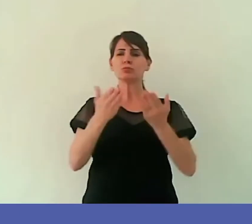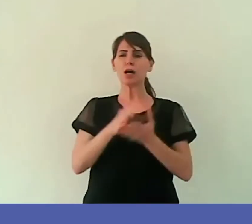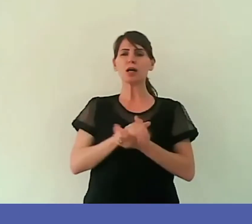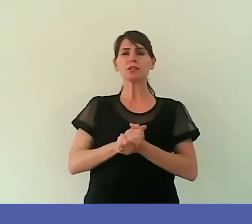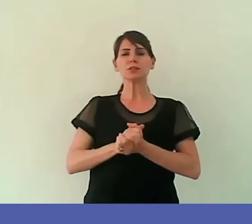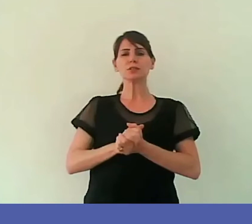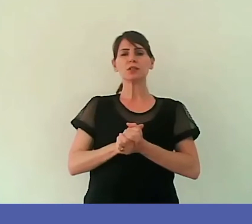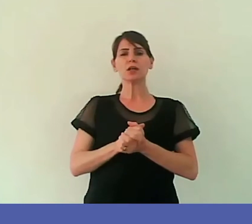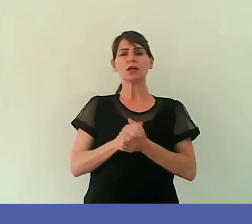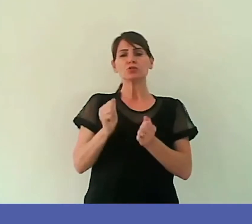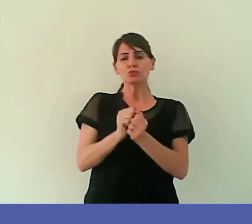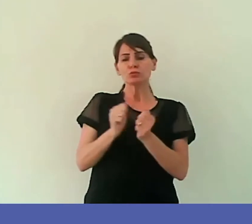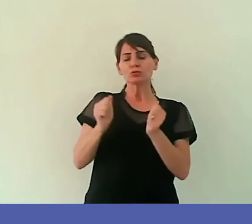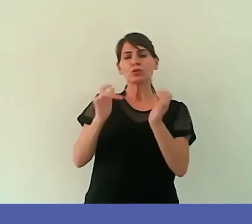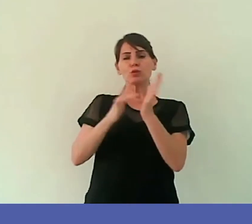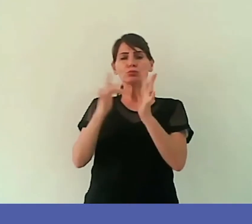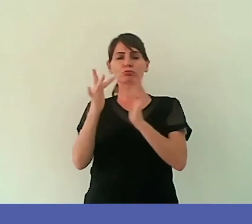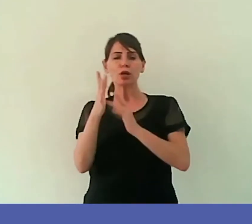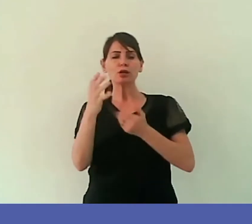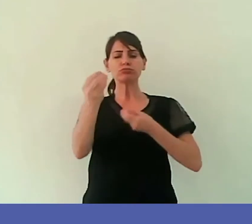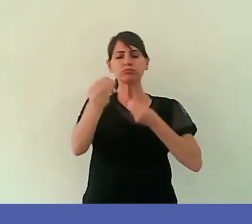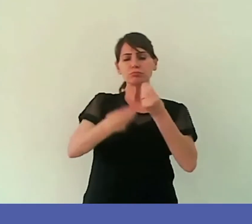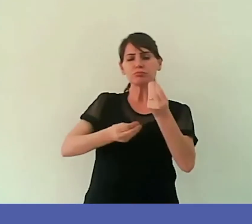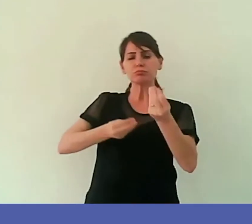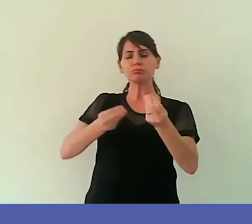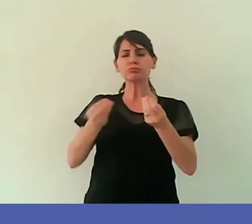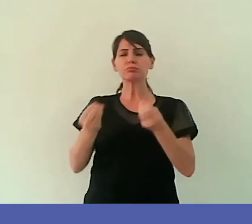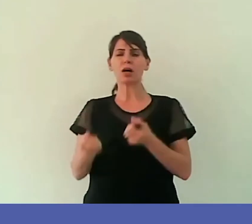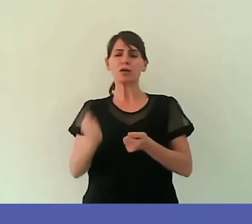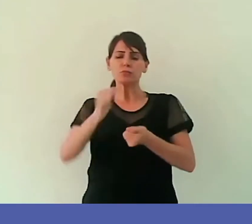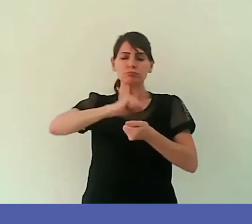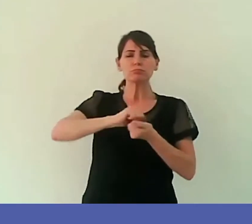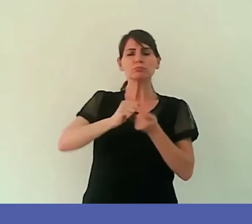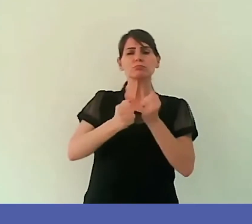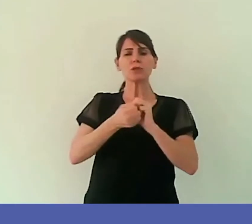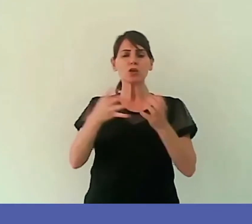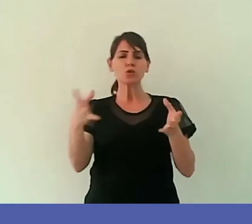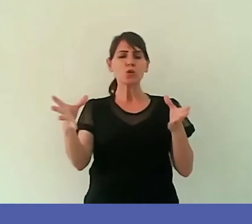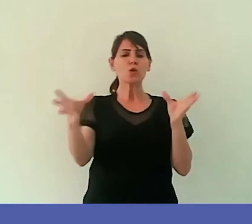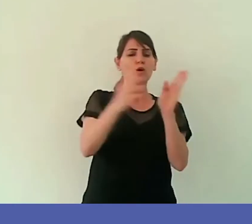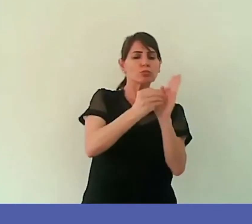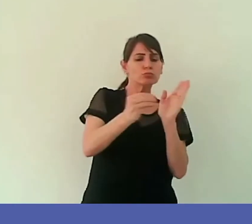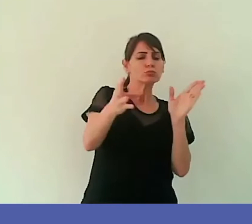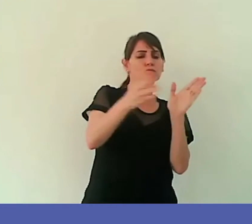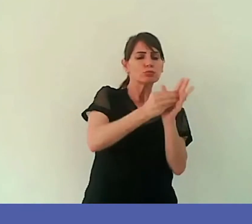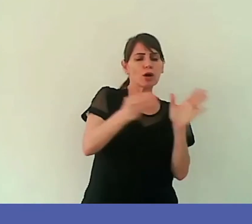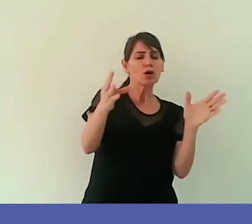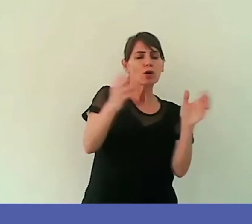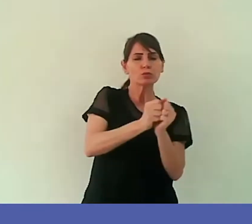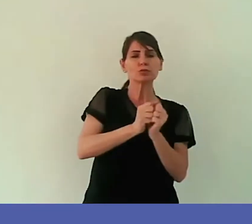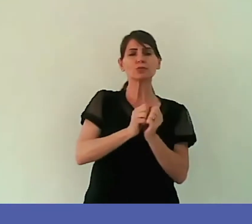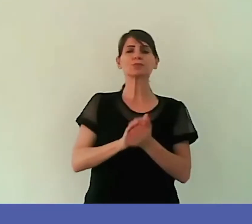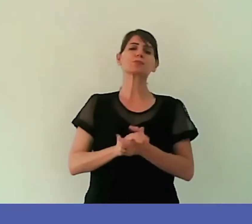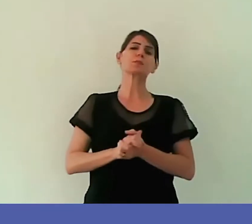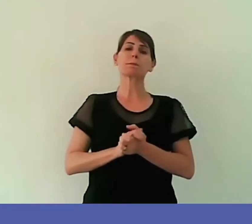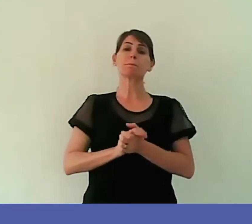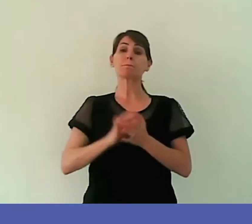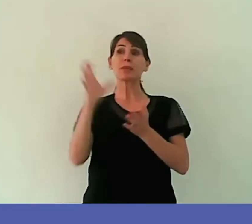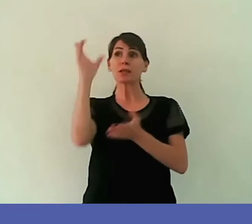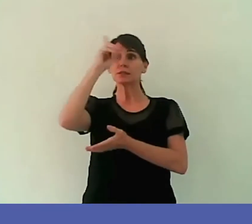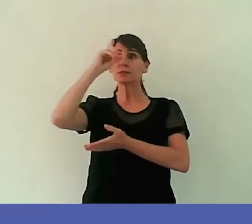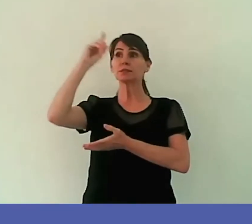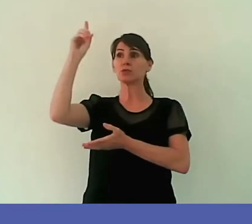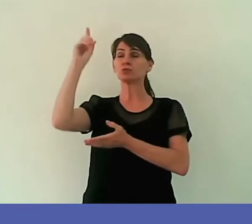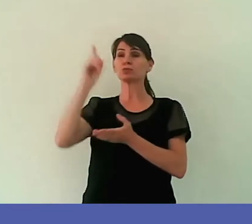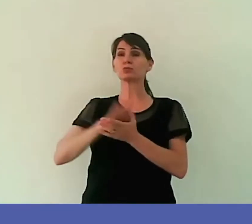correspondente dele, alguém que seja o complemento dele, tá? Então, Deus, então, no